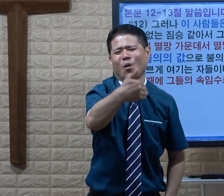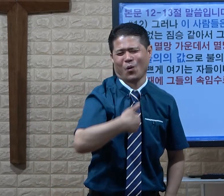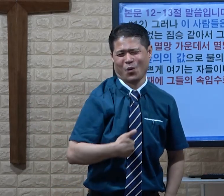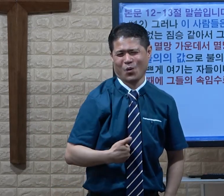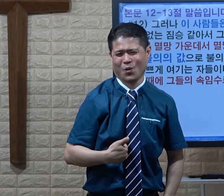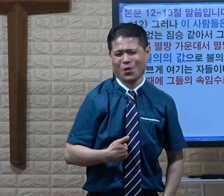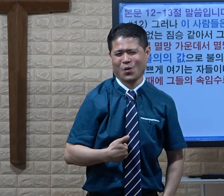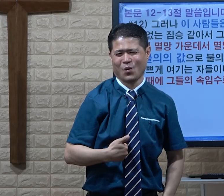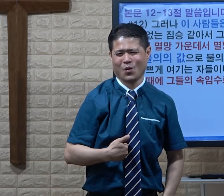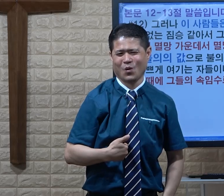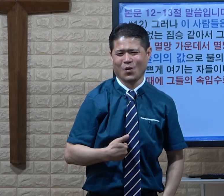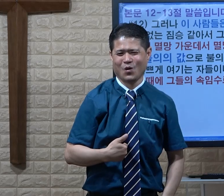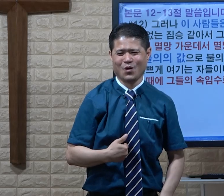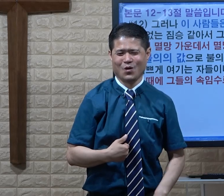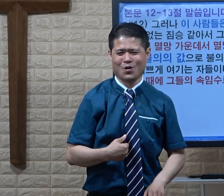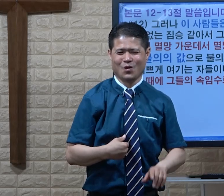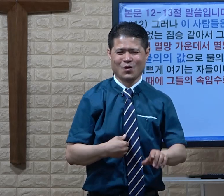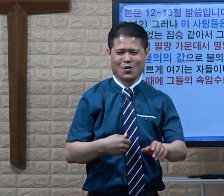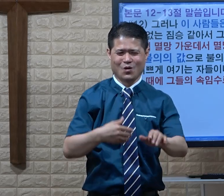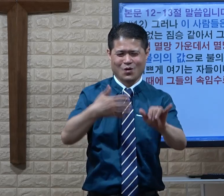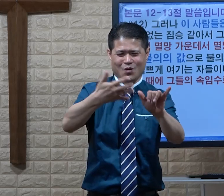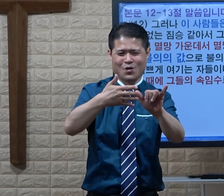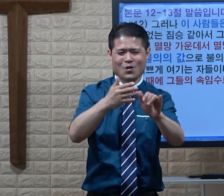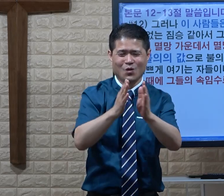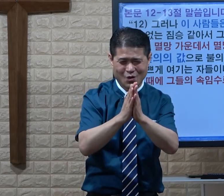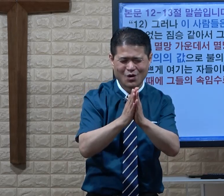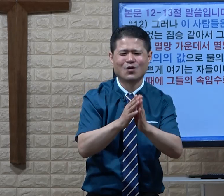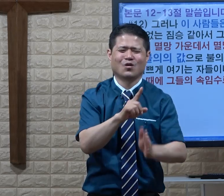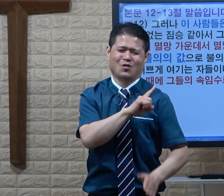여러분들이 몸만 왔다 갔다 하는 그런 삶을 살 수 있다는 거죠.